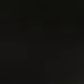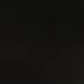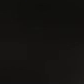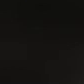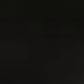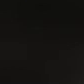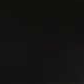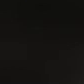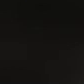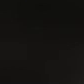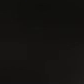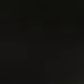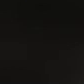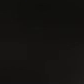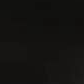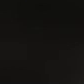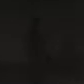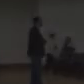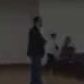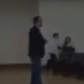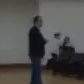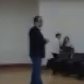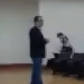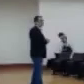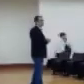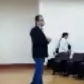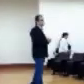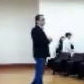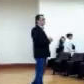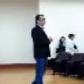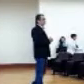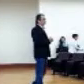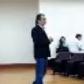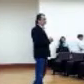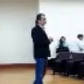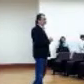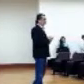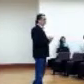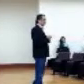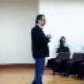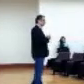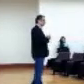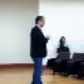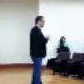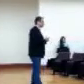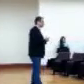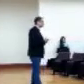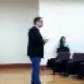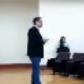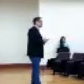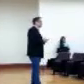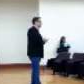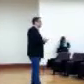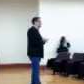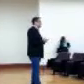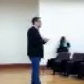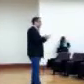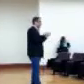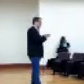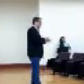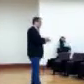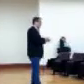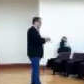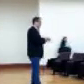y dijo que le daba pena preguntar tantas veces sobre lo mismo. Y por mucho que nosotros le decíamos, no, aquí estamos para